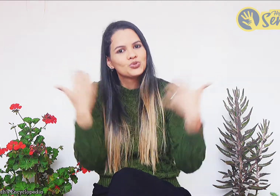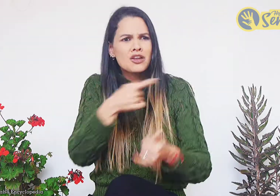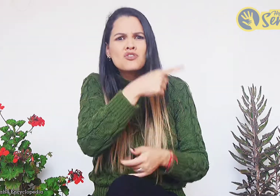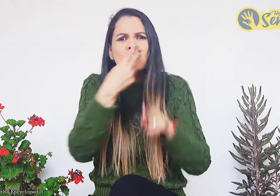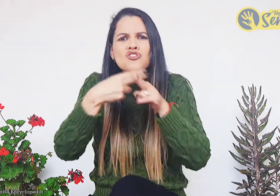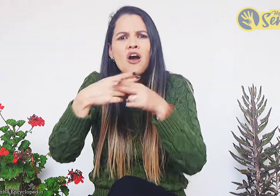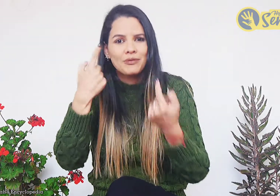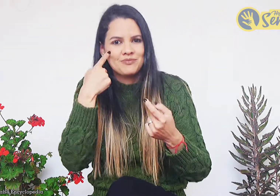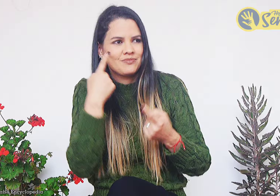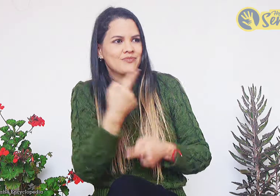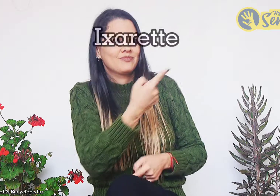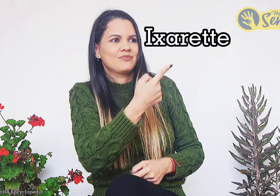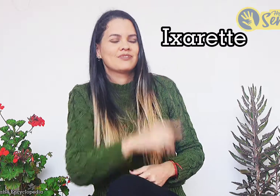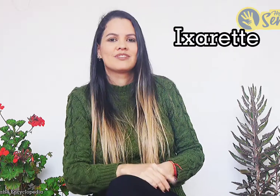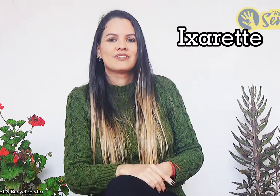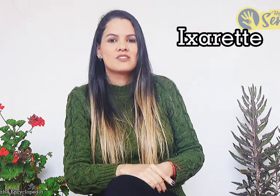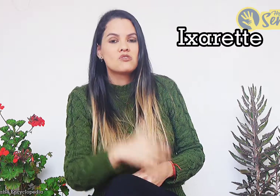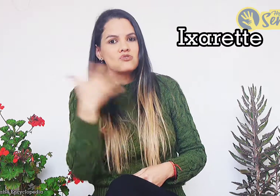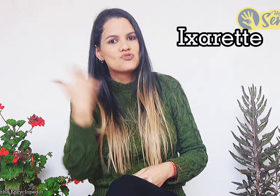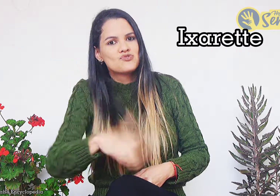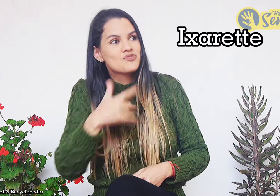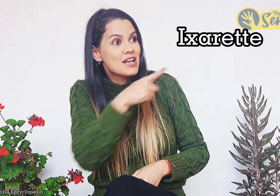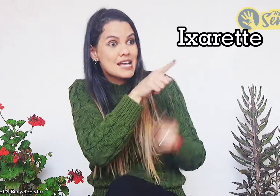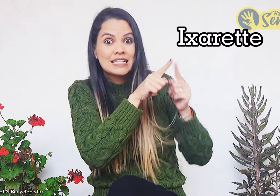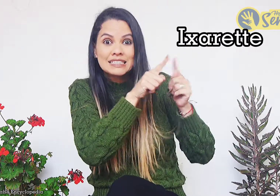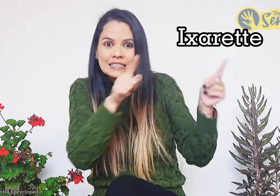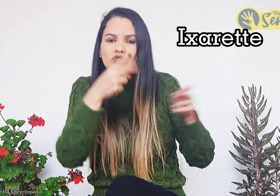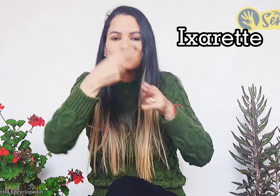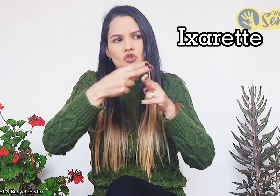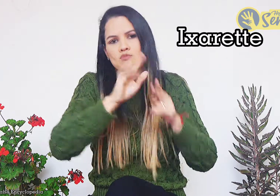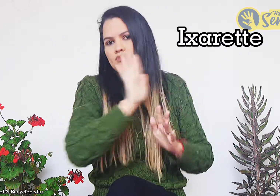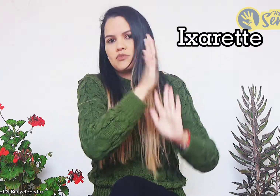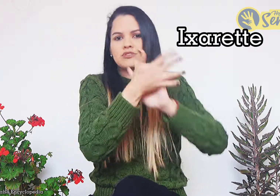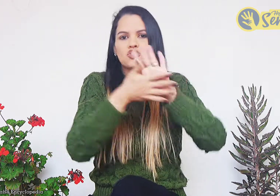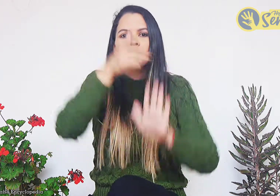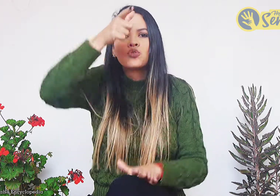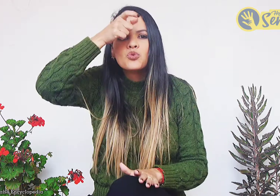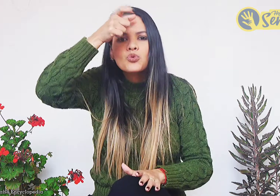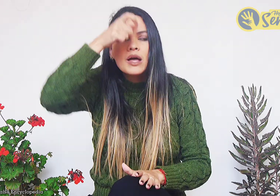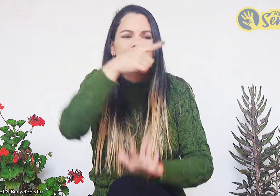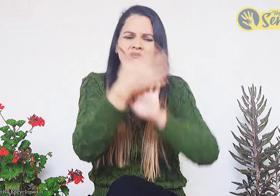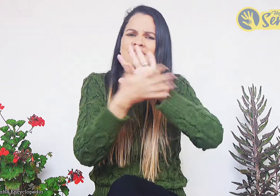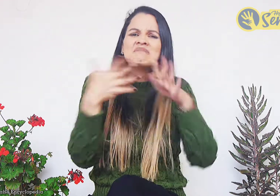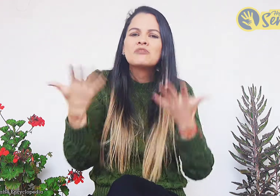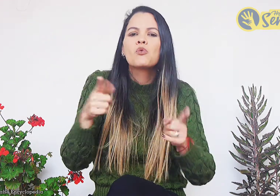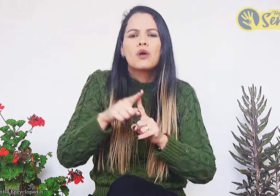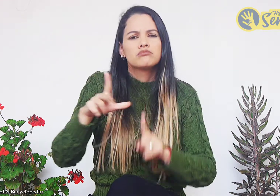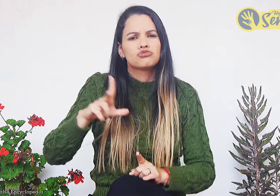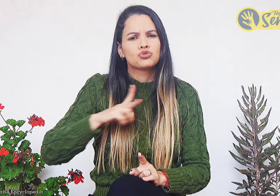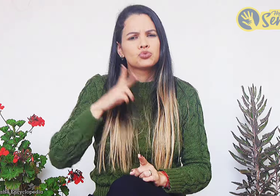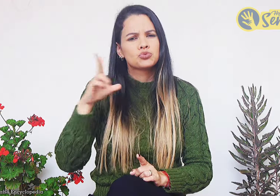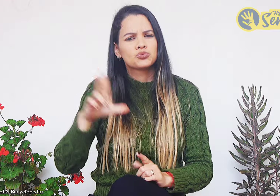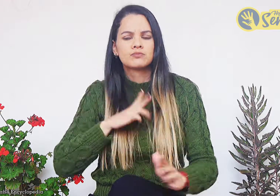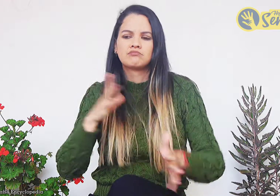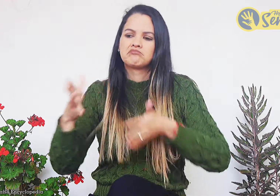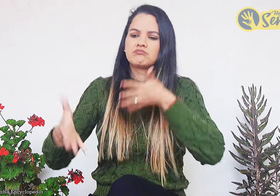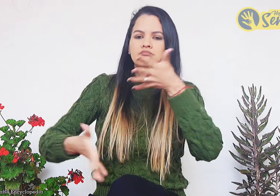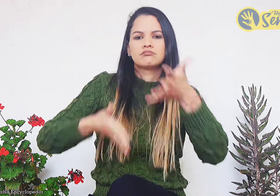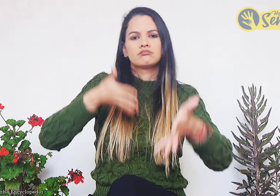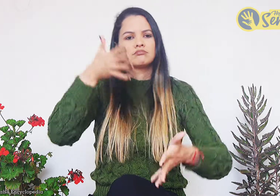vez más. Esta lengua de señas se llamaba Ixaret, como lo pueden ver acá en la pantalla. Era la lengua de señas turca, una lengua de señas caracterizada por su